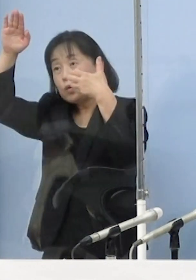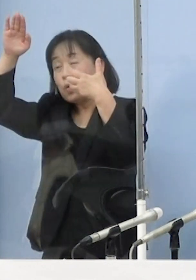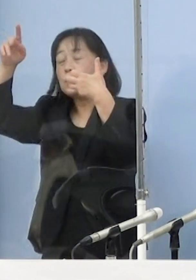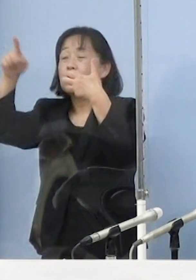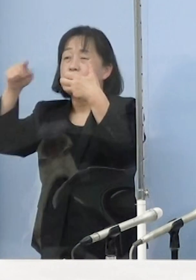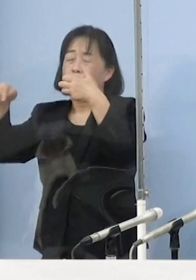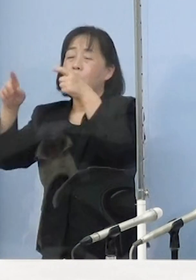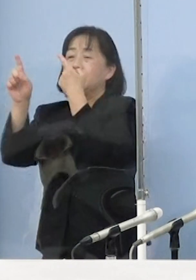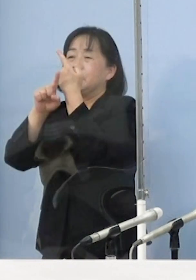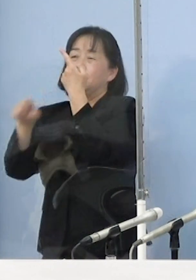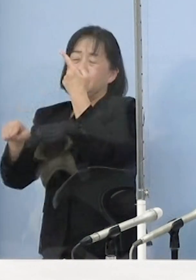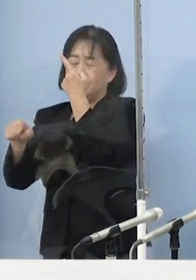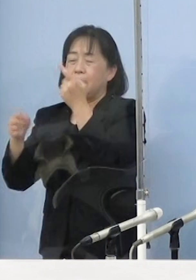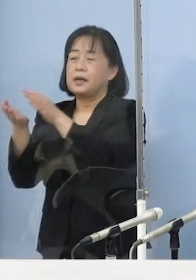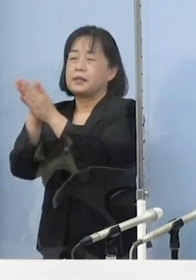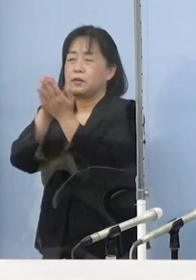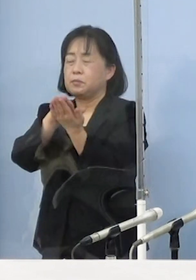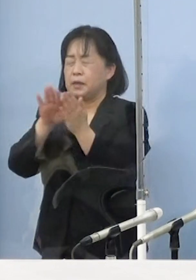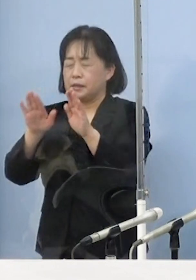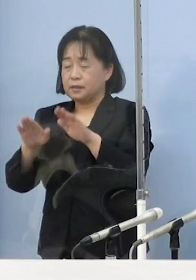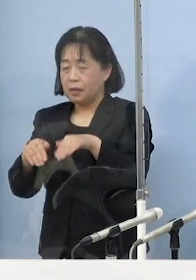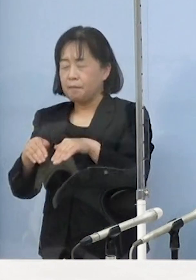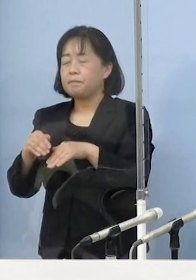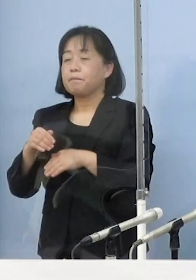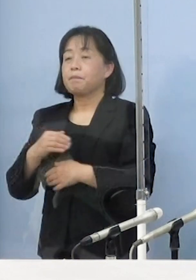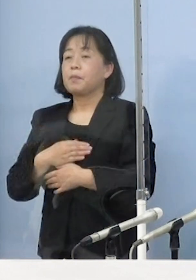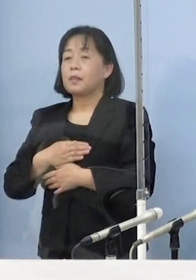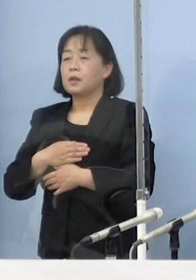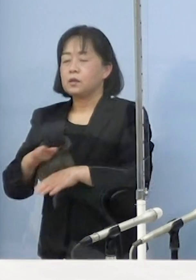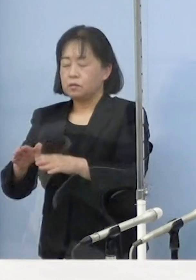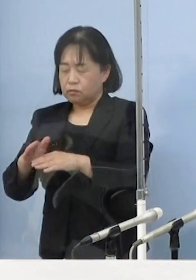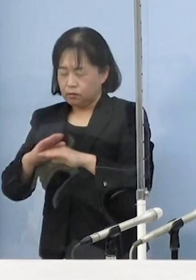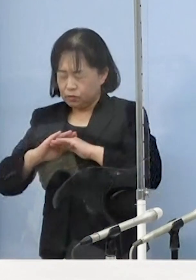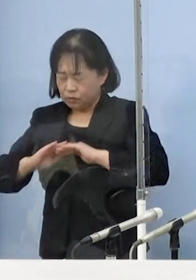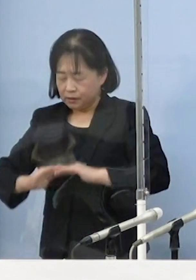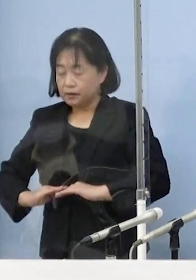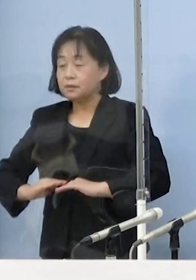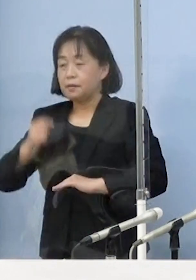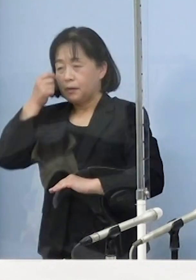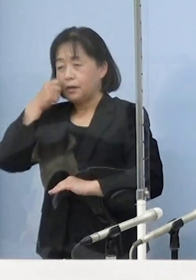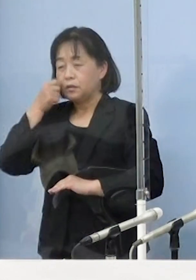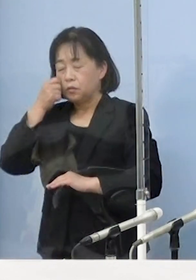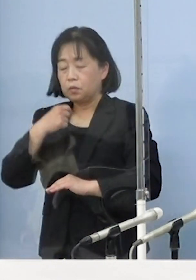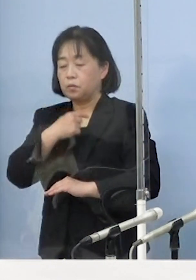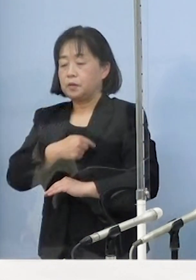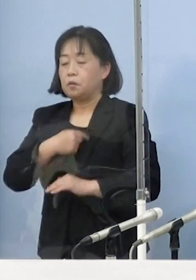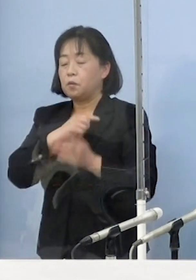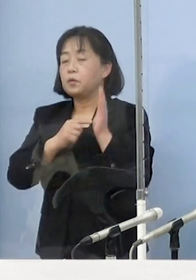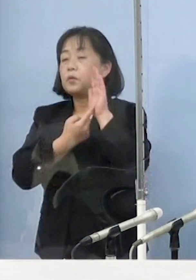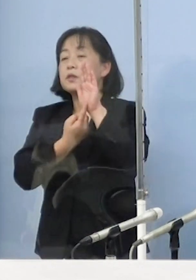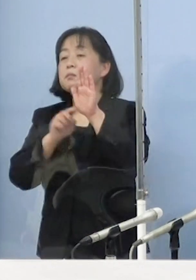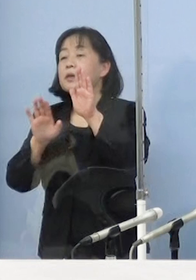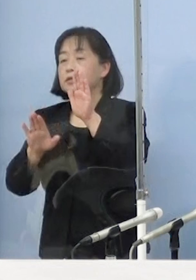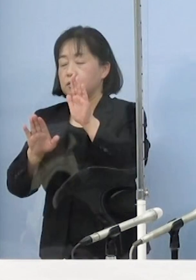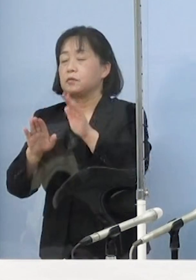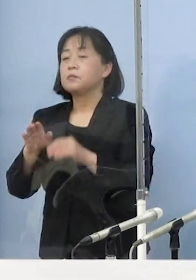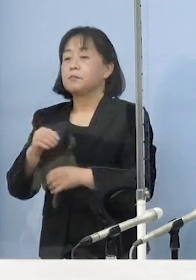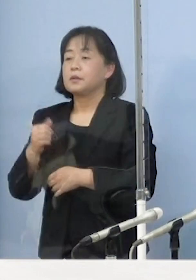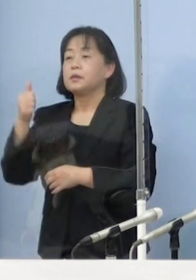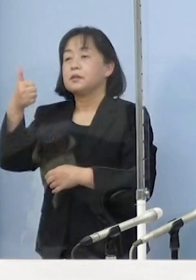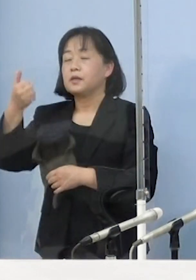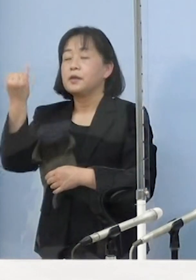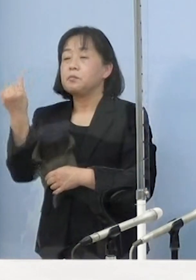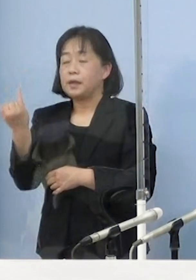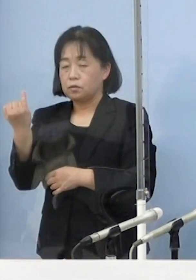りになりました。謹んで哀悼の意を表したいと思います。なお性別や死因